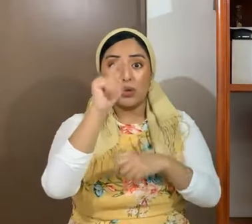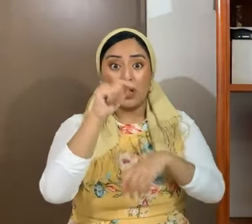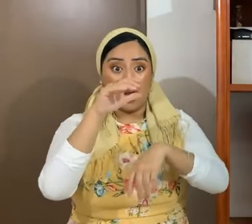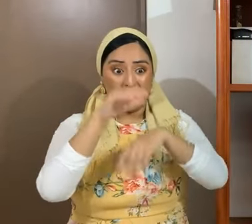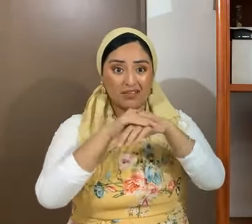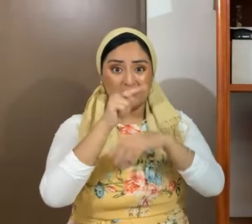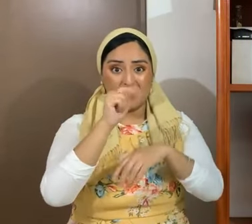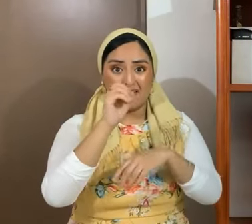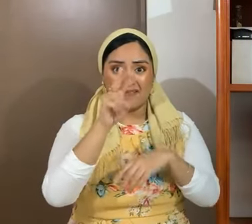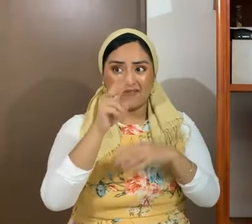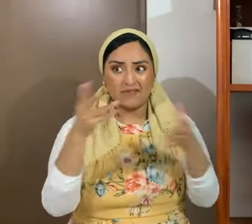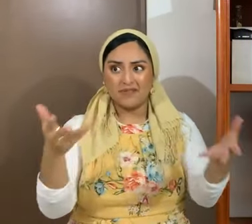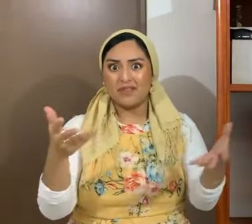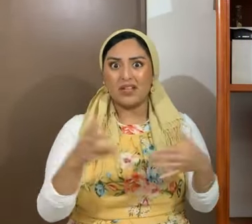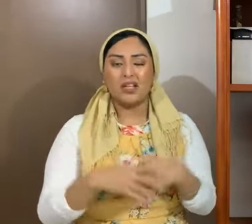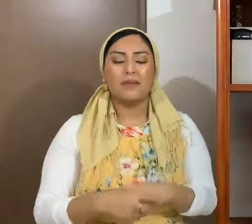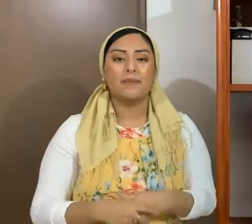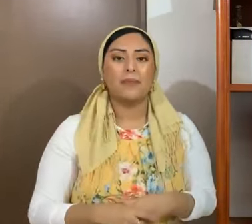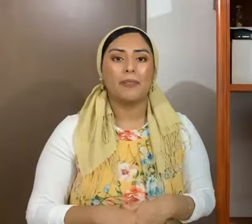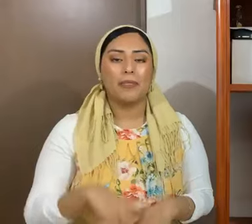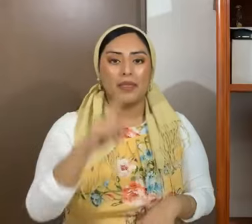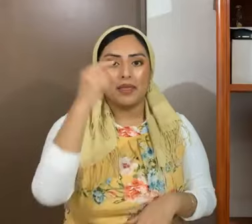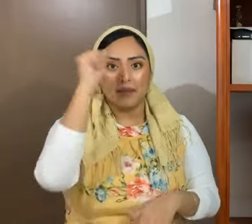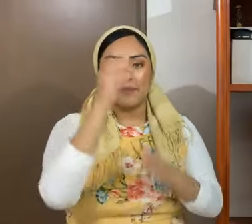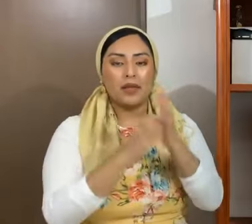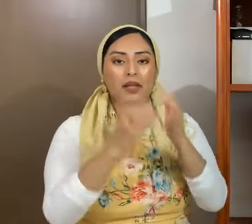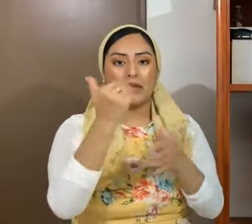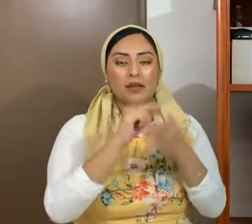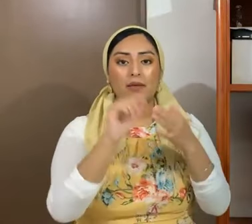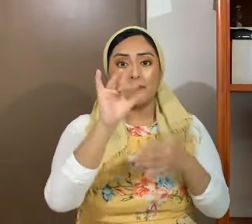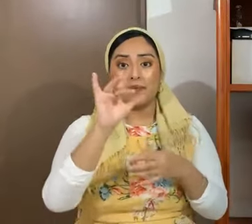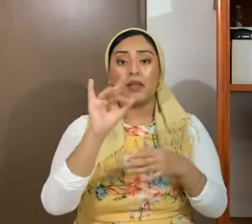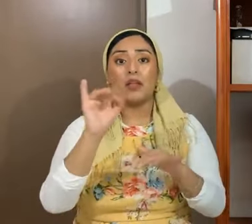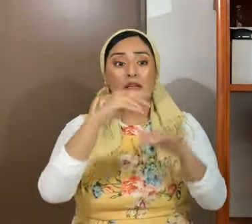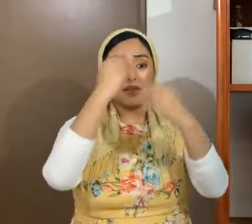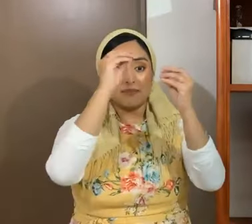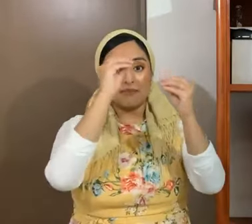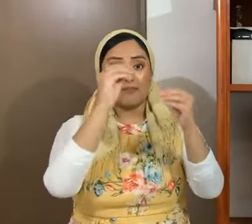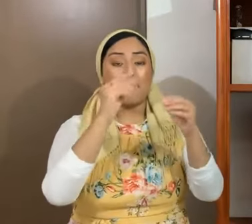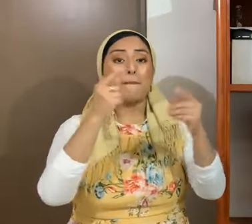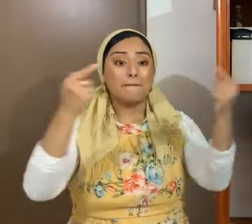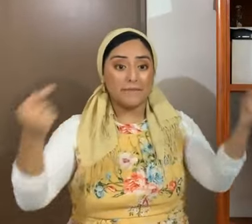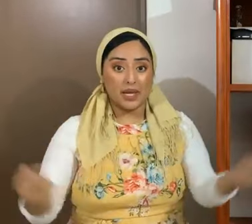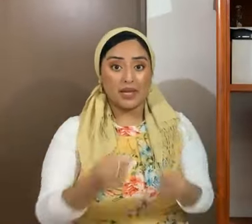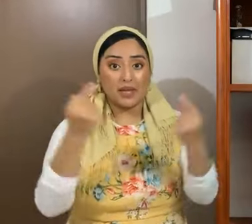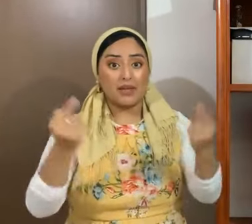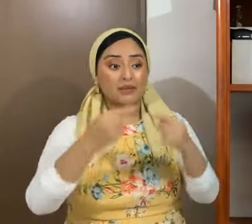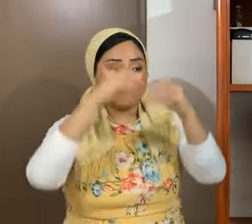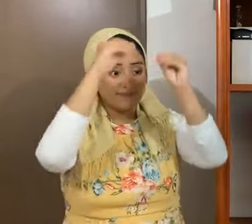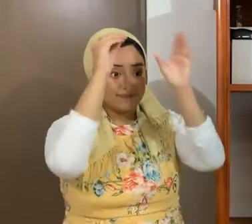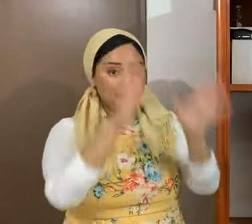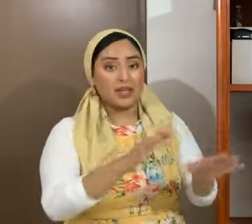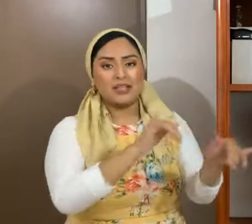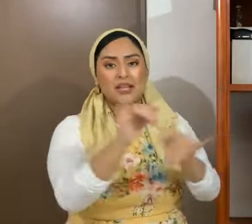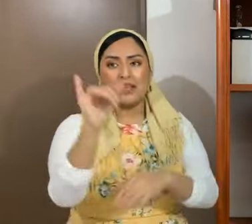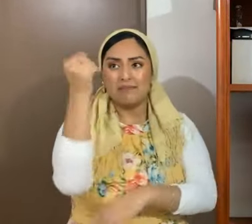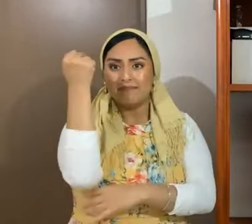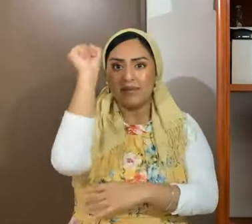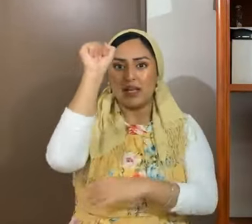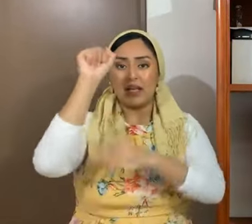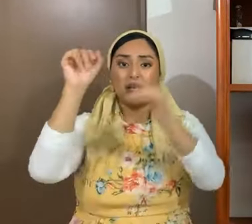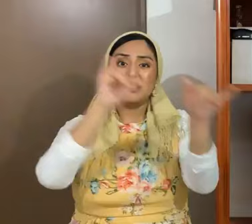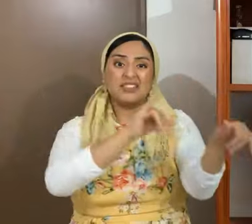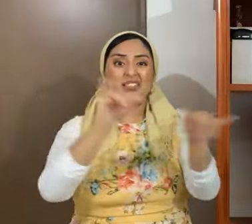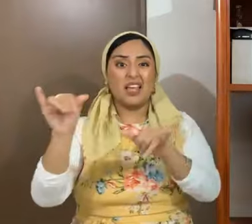imagínense. Primera de Samuel 15:23. Porque como pecado de adivinación es la rebelión, y como